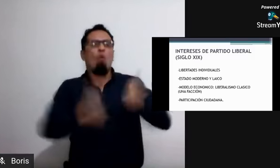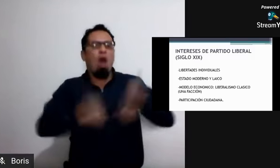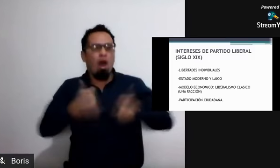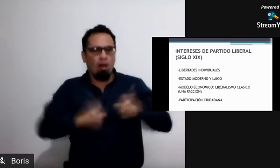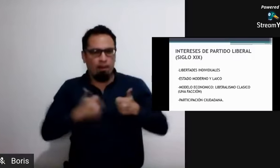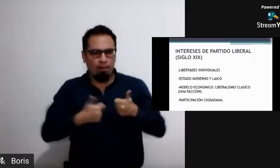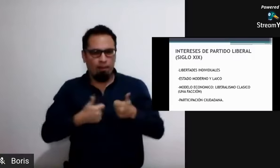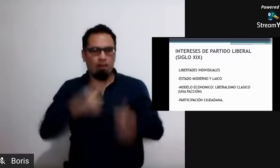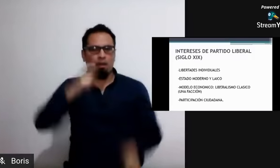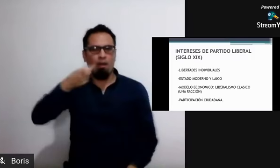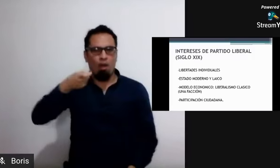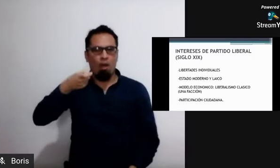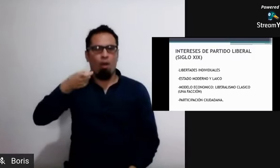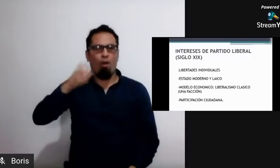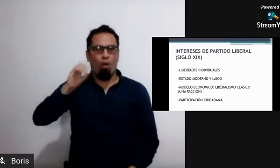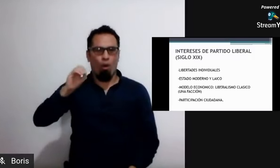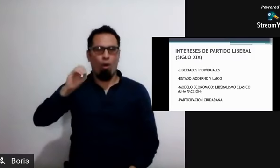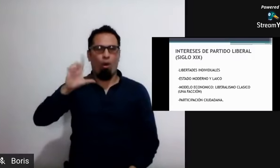buscaba, como mencionábamos anteriormente,